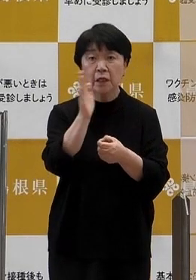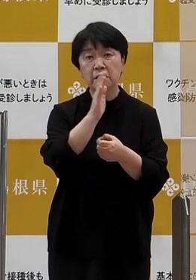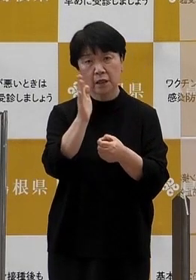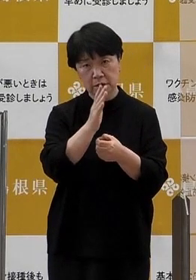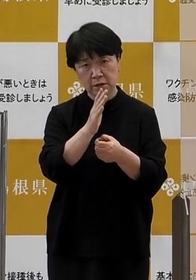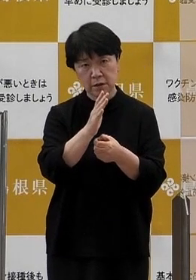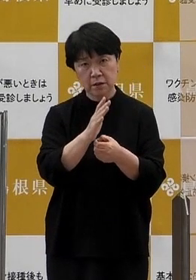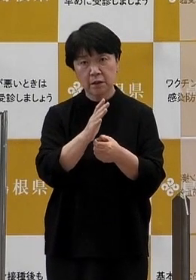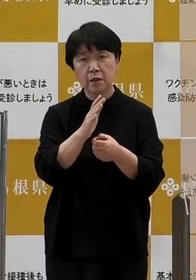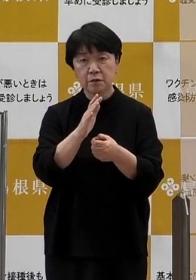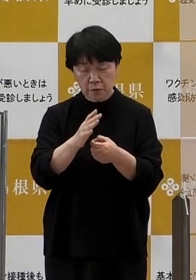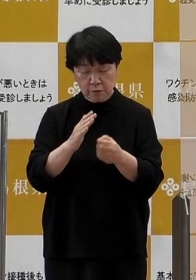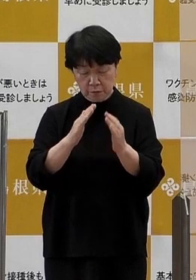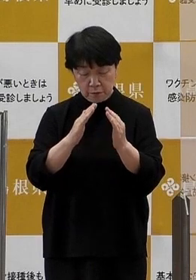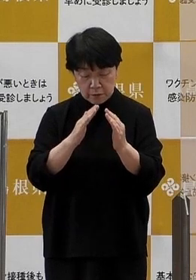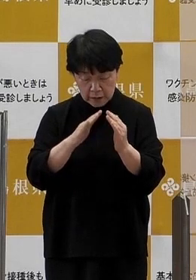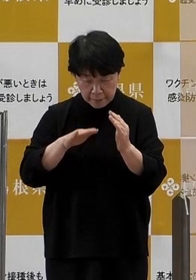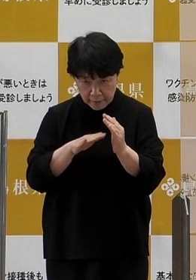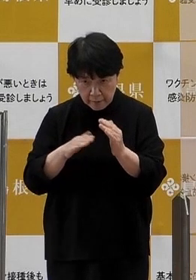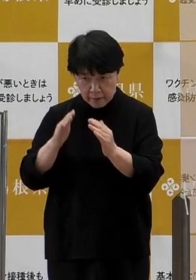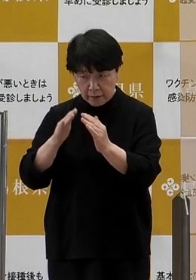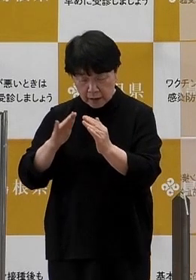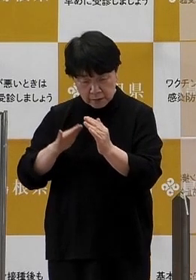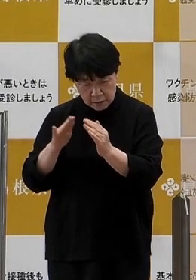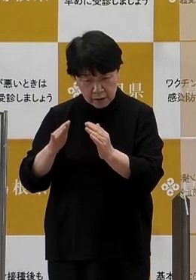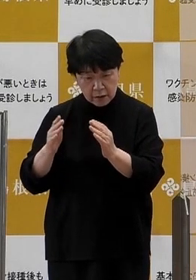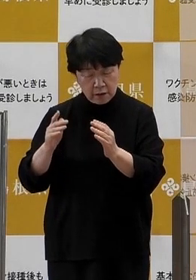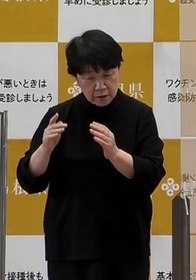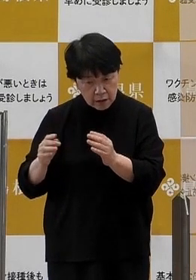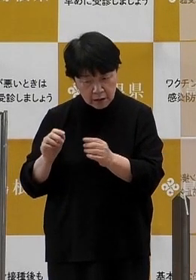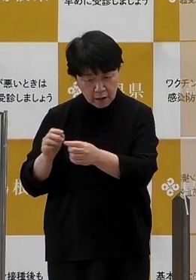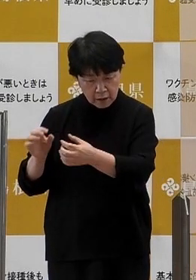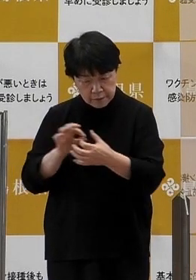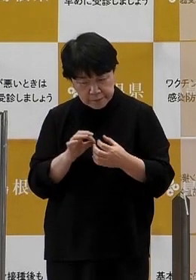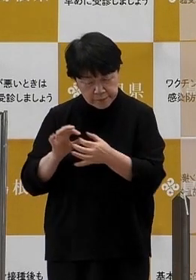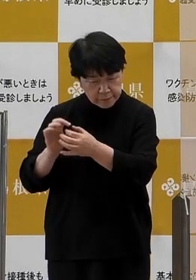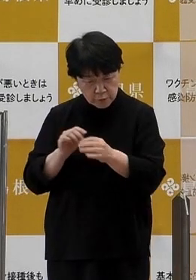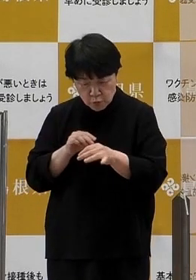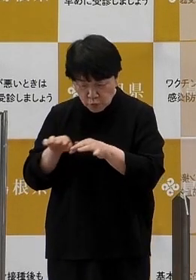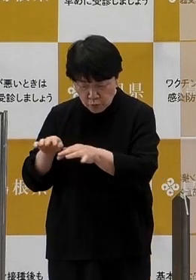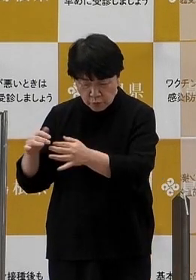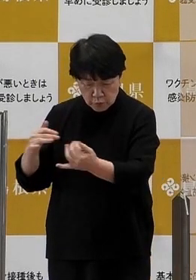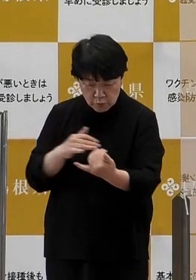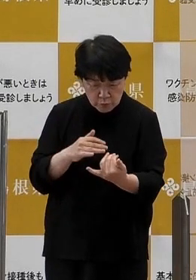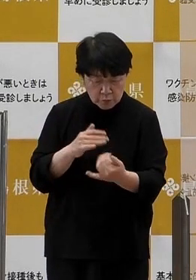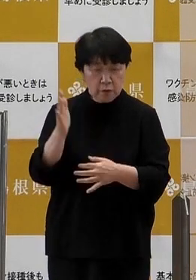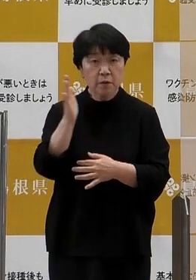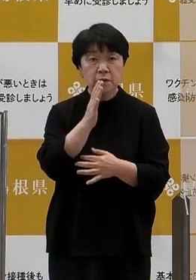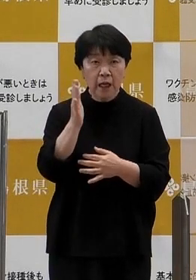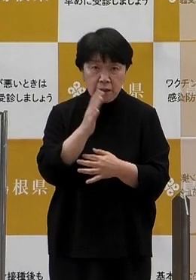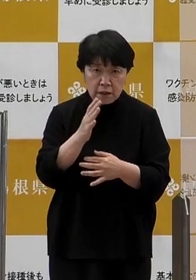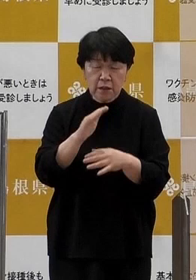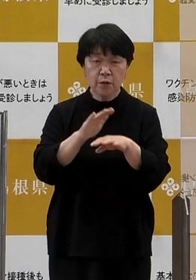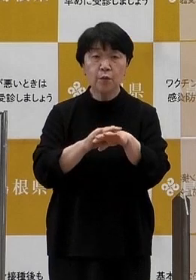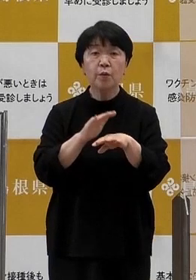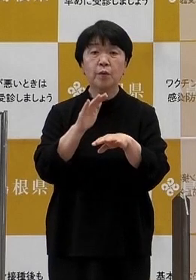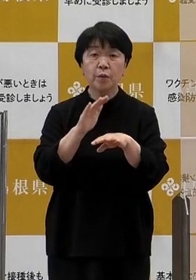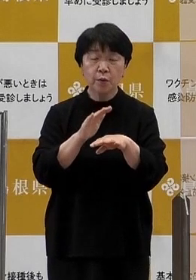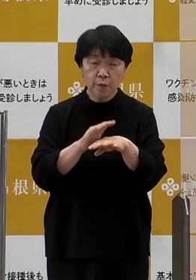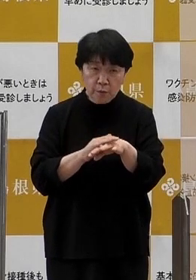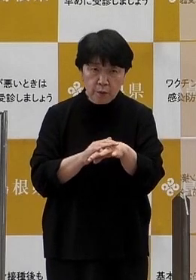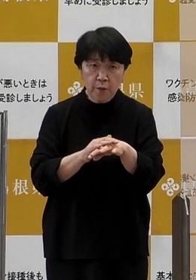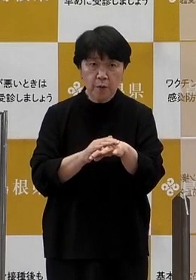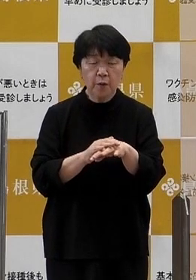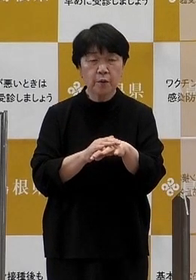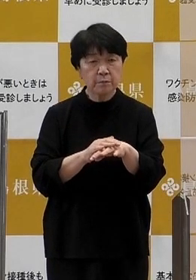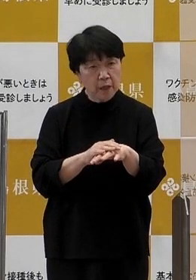その家庭と家庭がこの交差し合う場所での感染の持ち込みというのを1週間